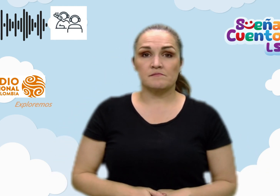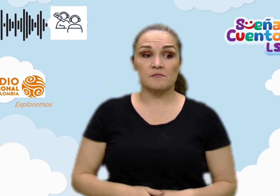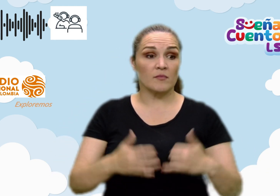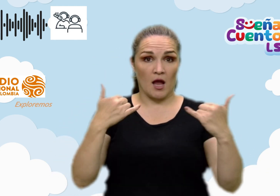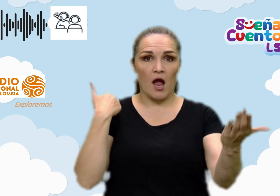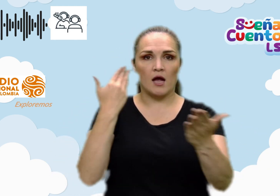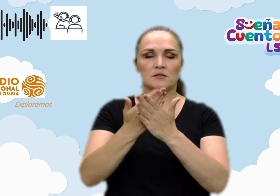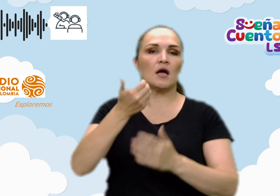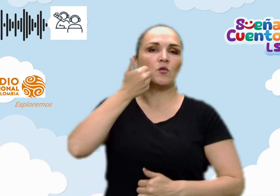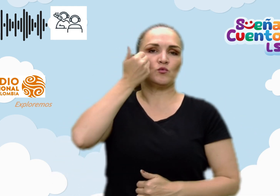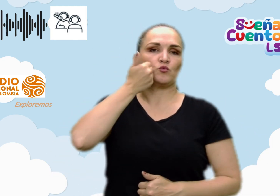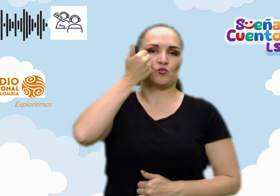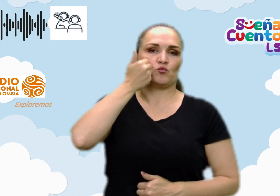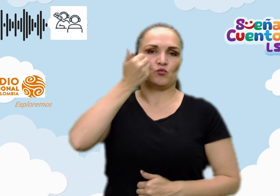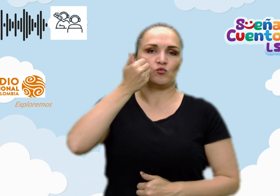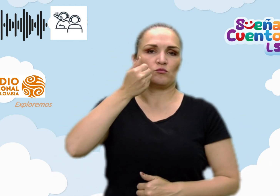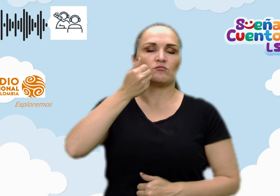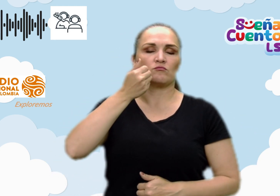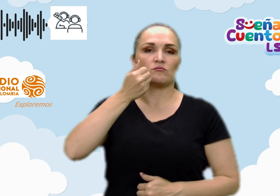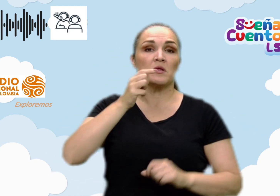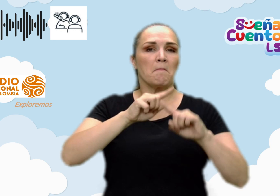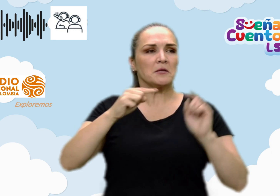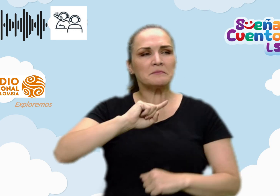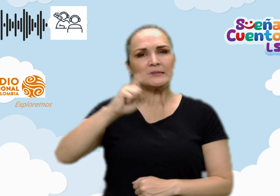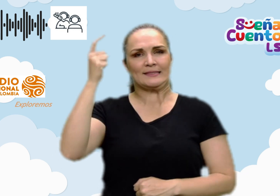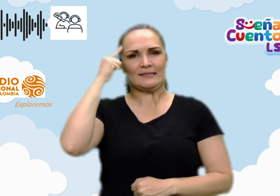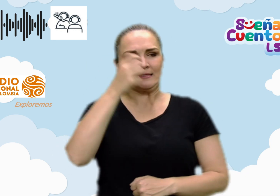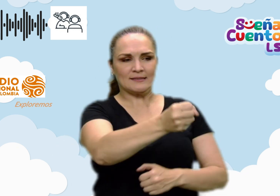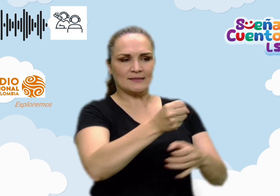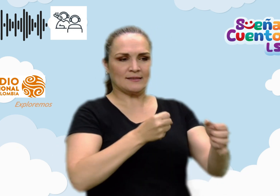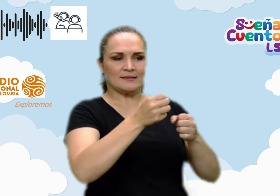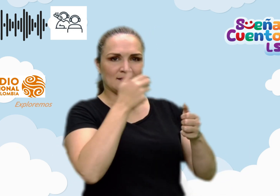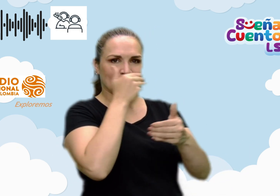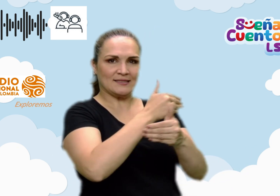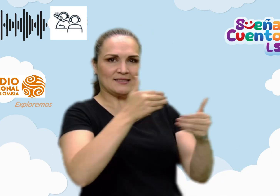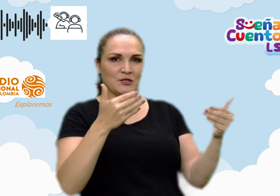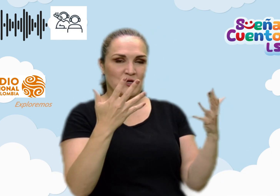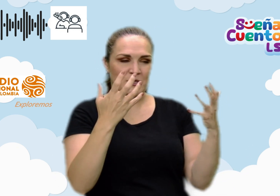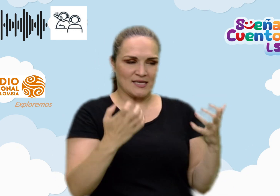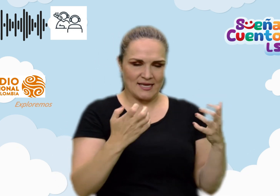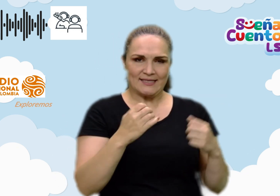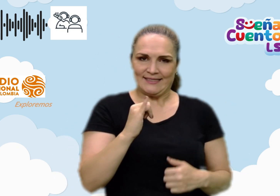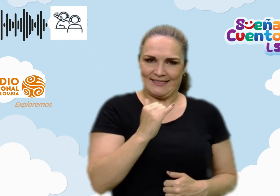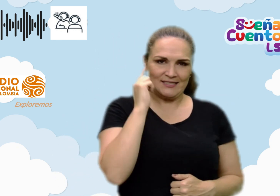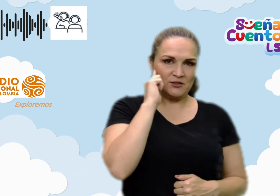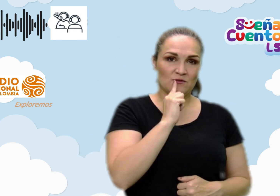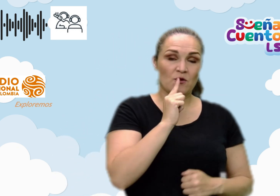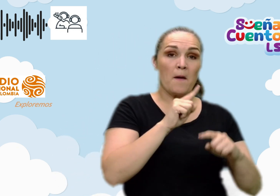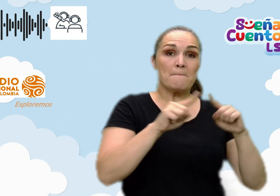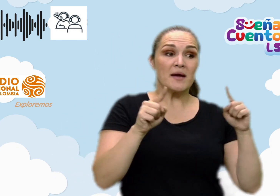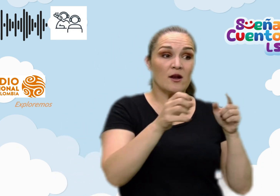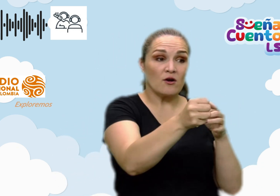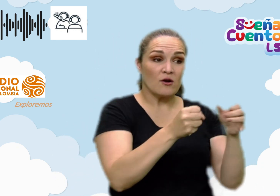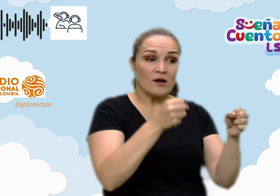adultos? Hasta el momento hay adultos, pero hemos pensado en involucrar los niños.